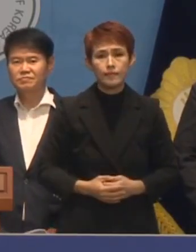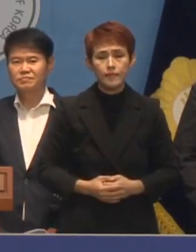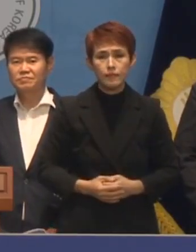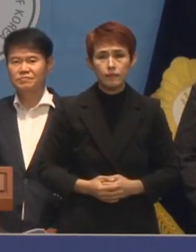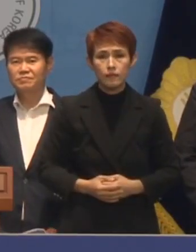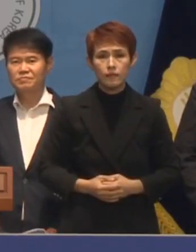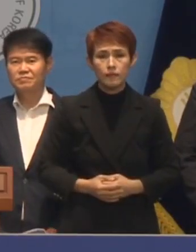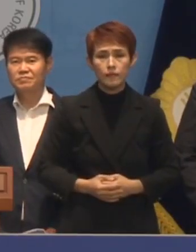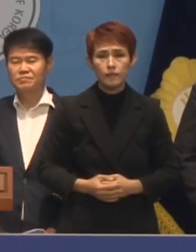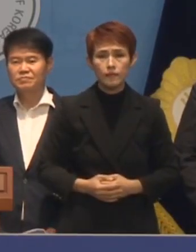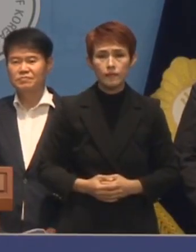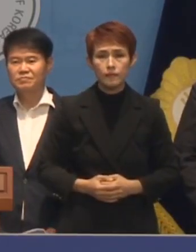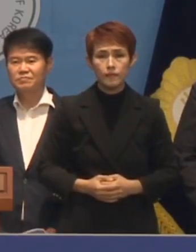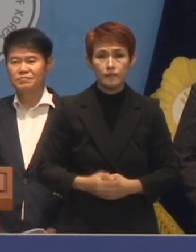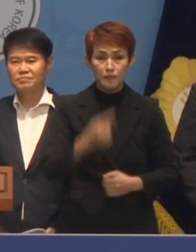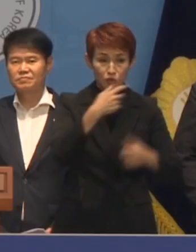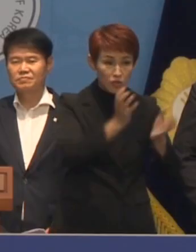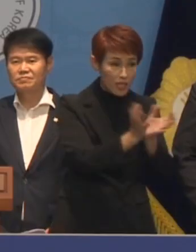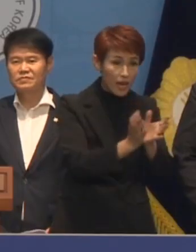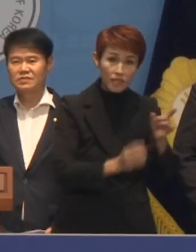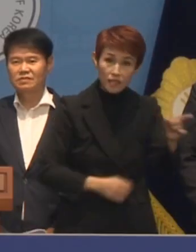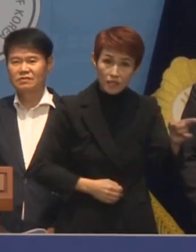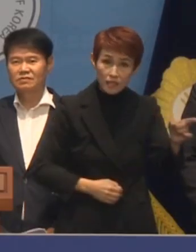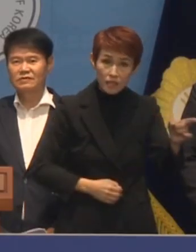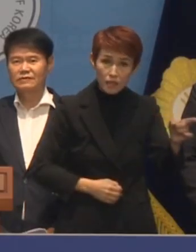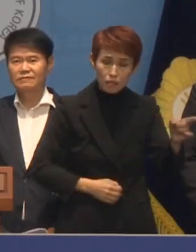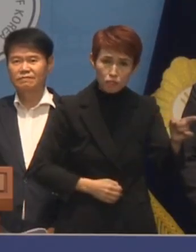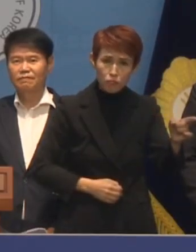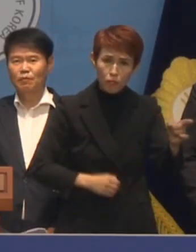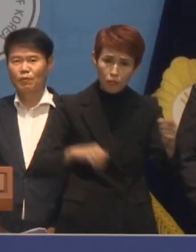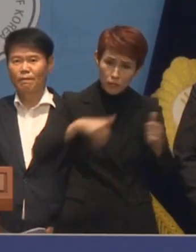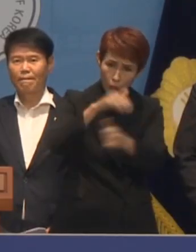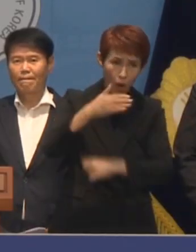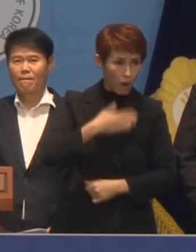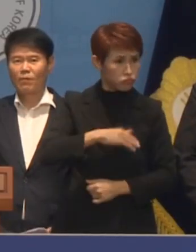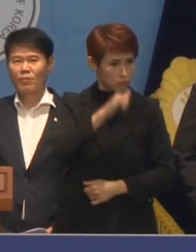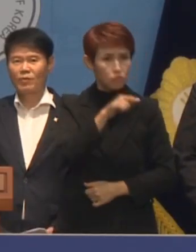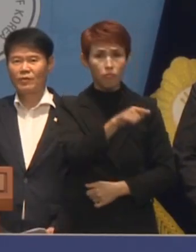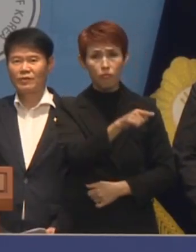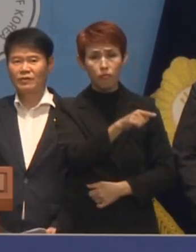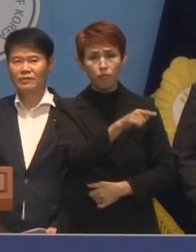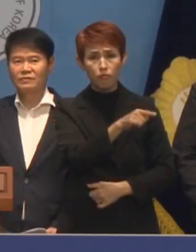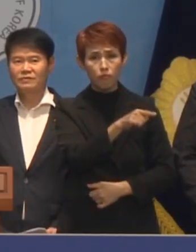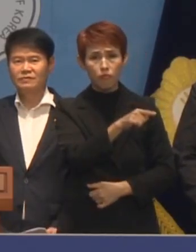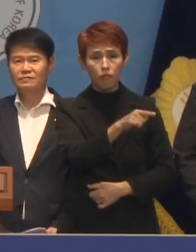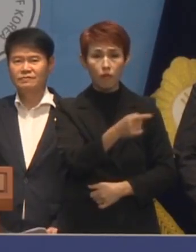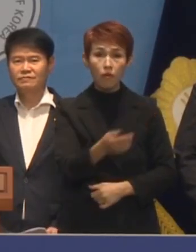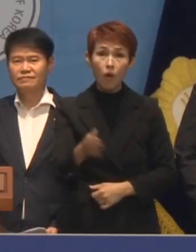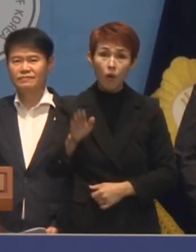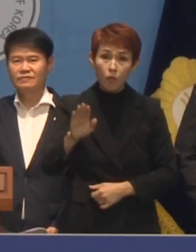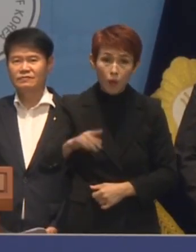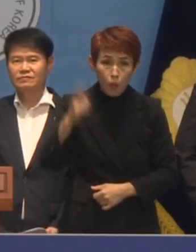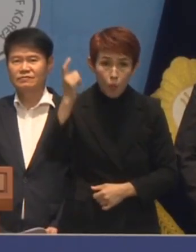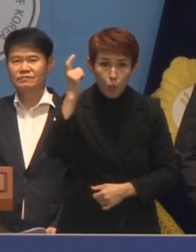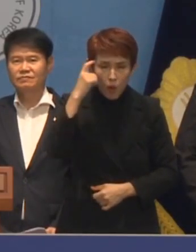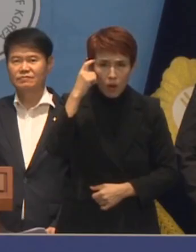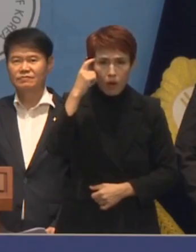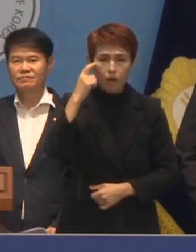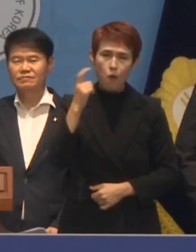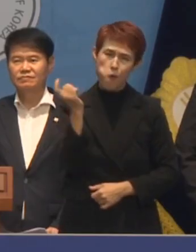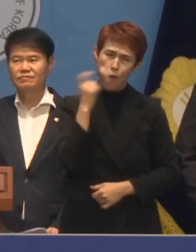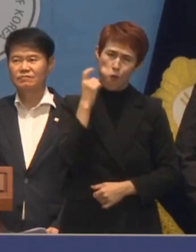이런 관계로 민주당은 모르지 않을 것입니다. 그런데 완전히